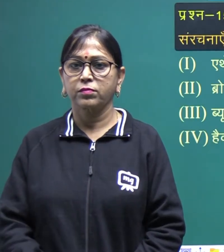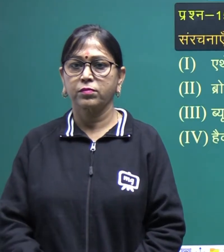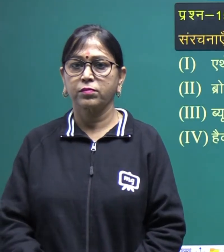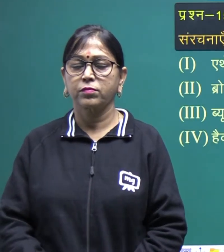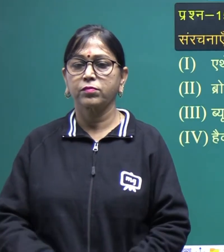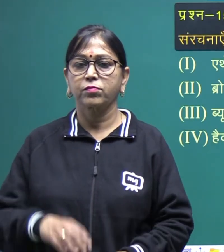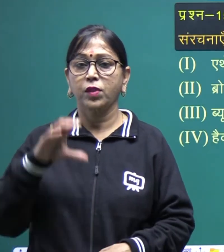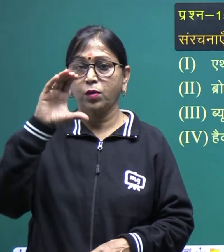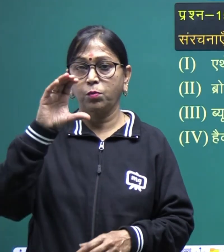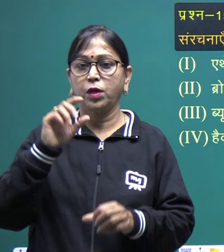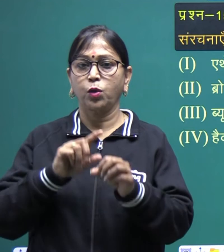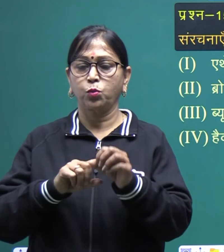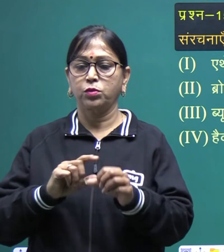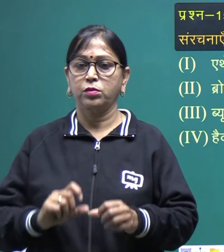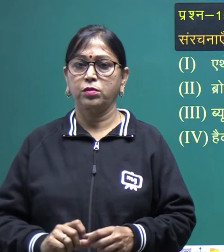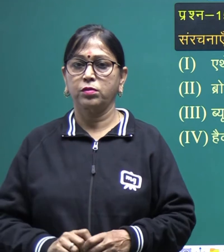निबंधात्मक